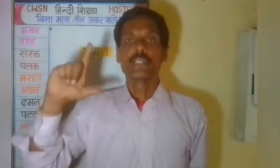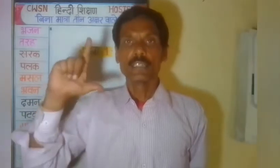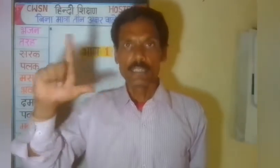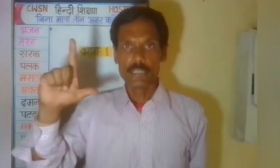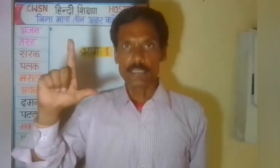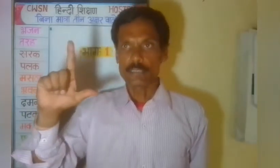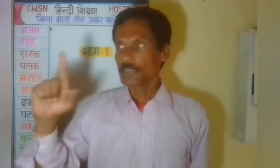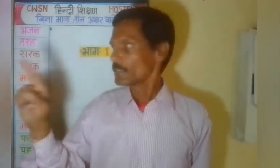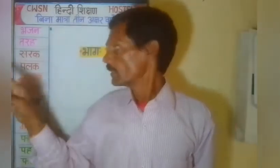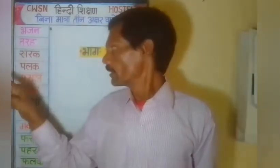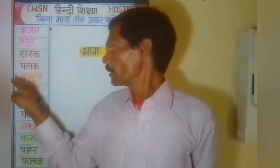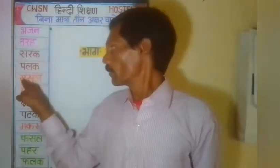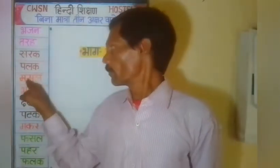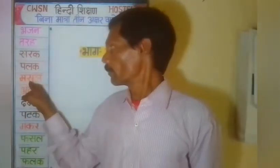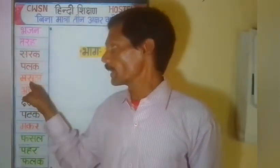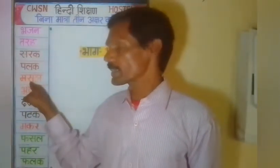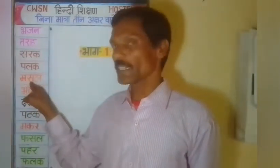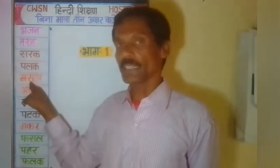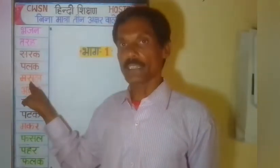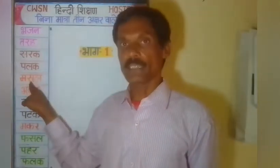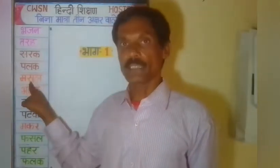मशाल, मसल,